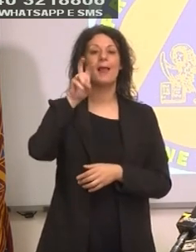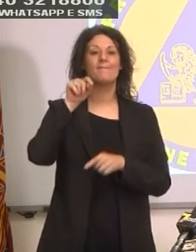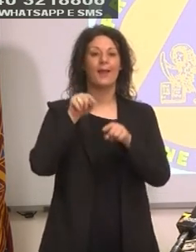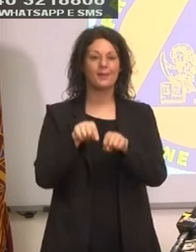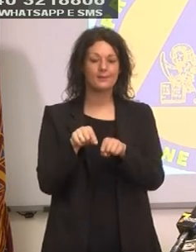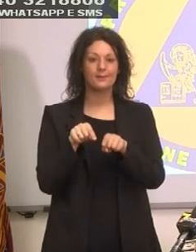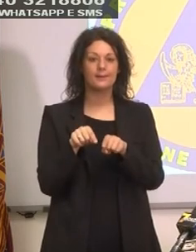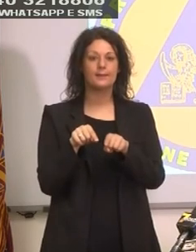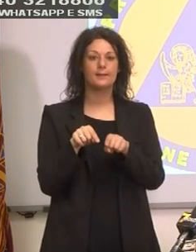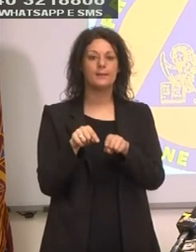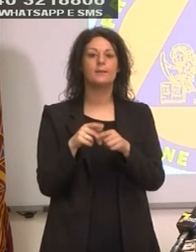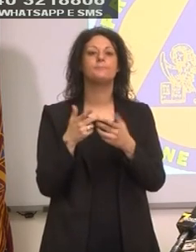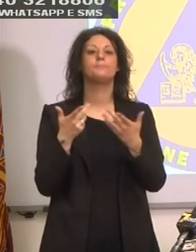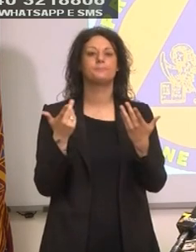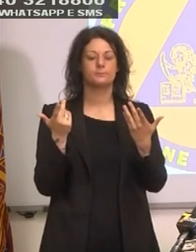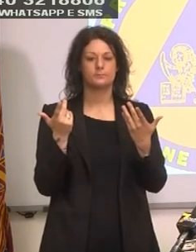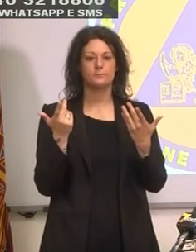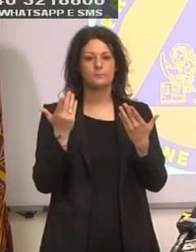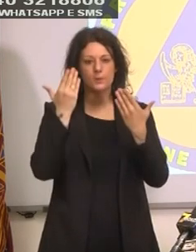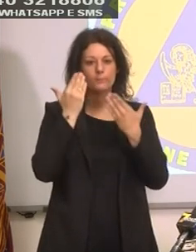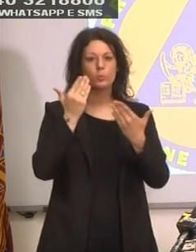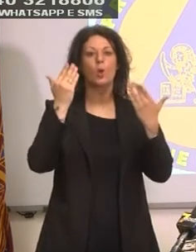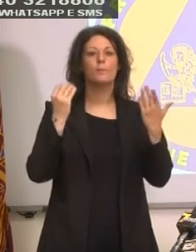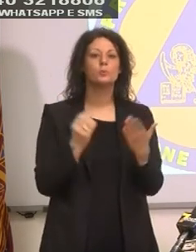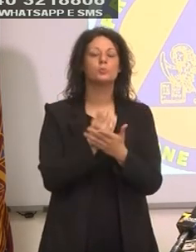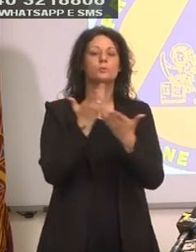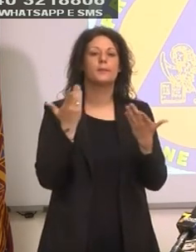di purtroppo di decessi